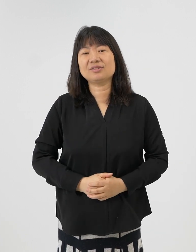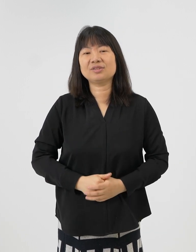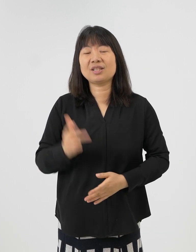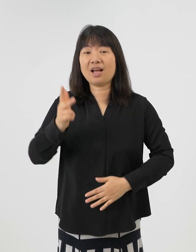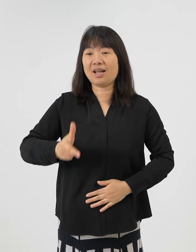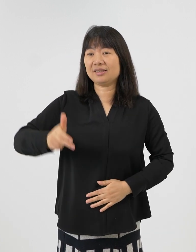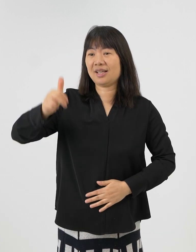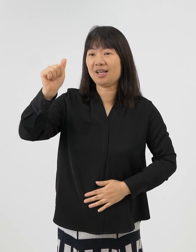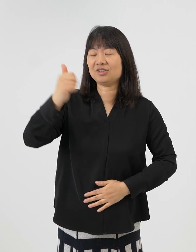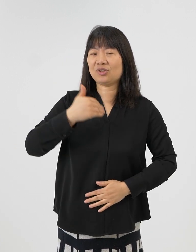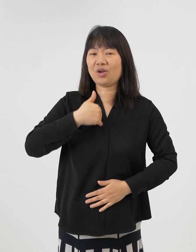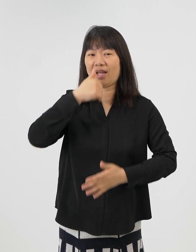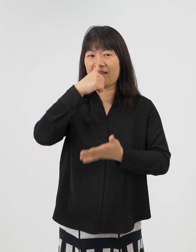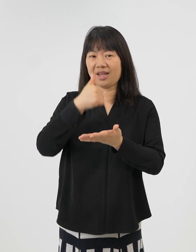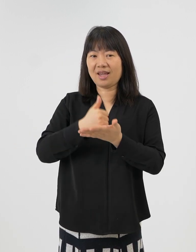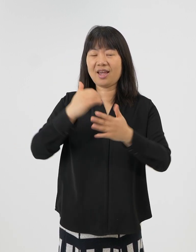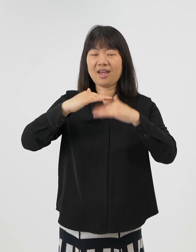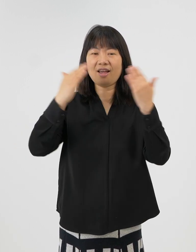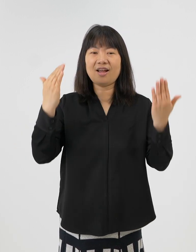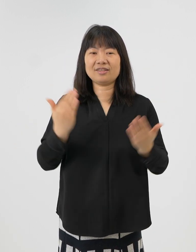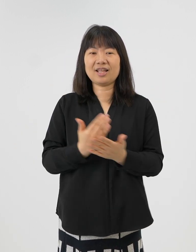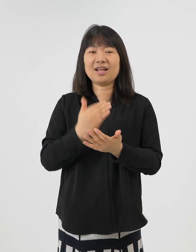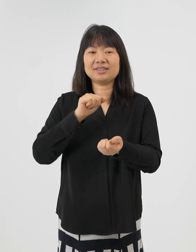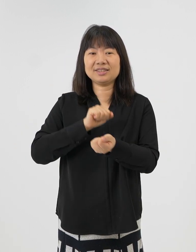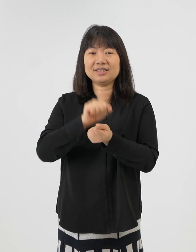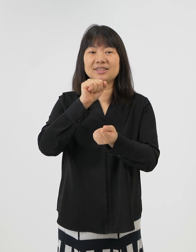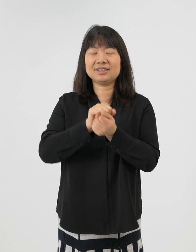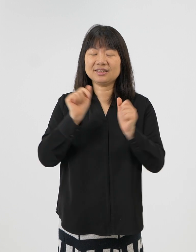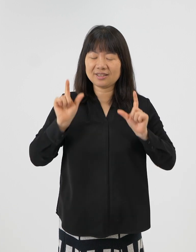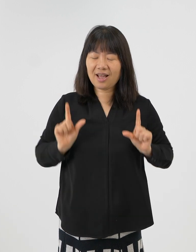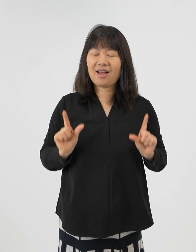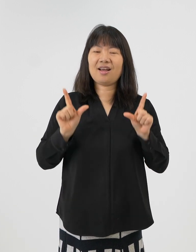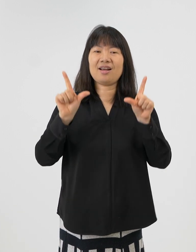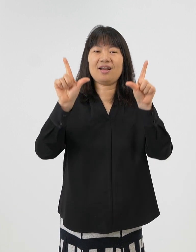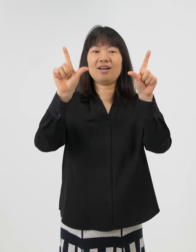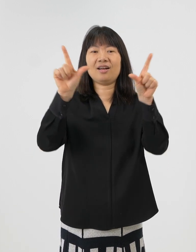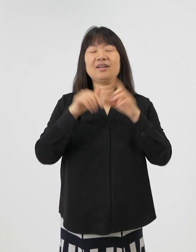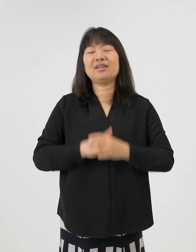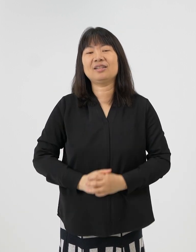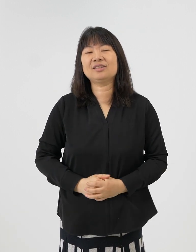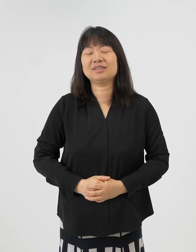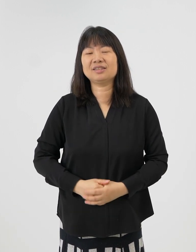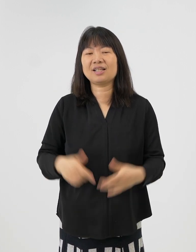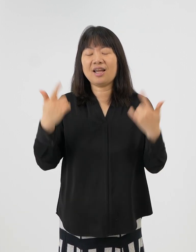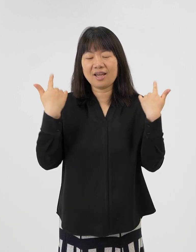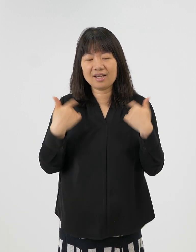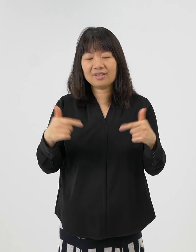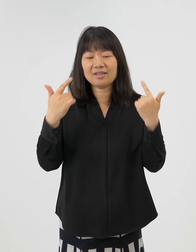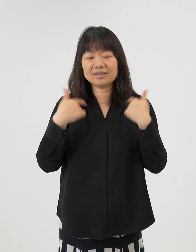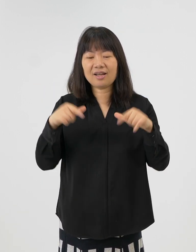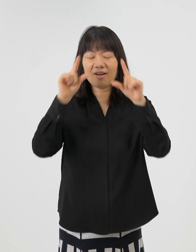주 나의 죄 다 씻은 날 늘